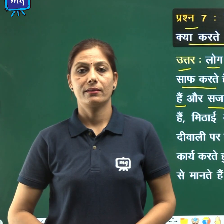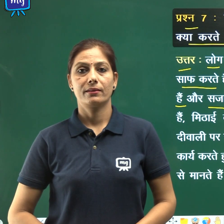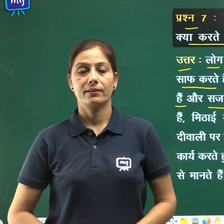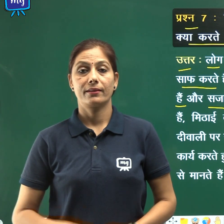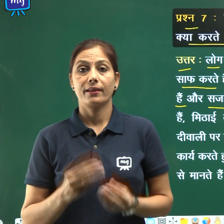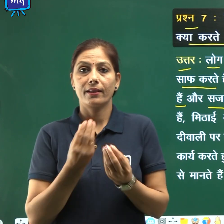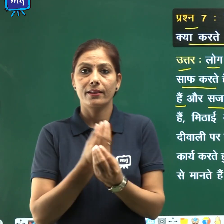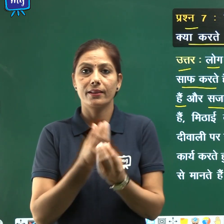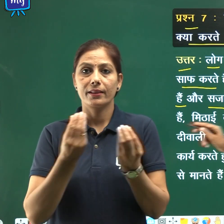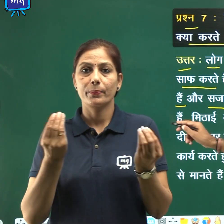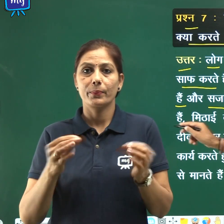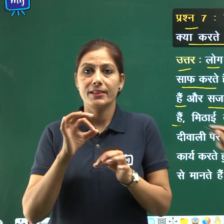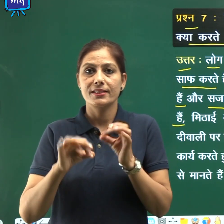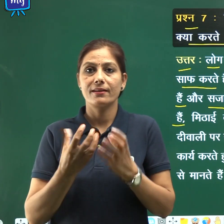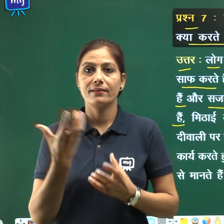दीपक जलाते हैं,